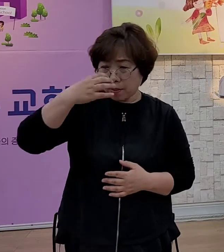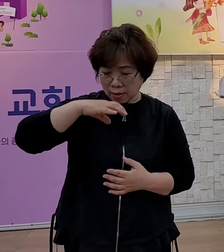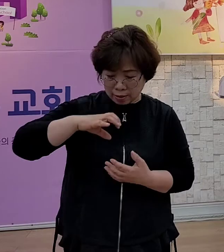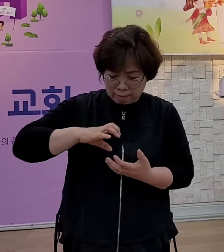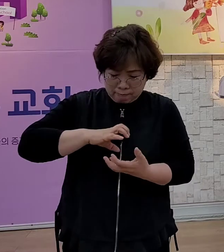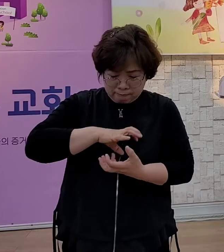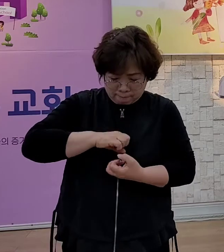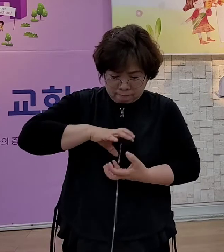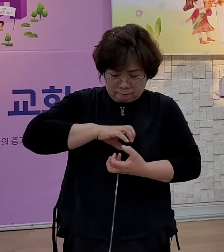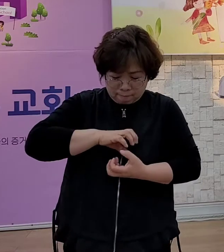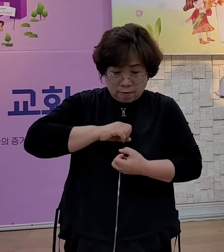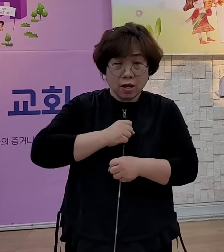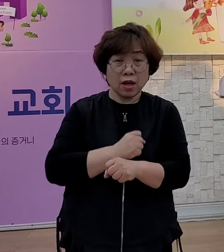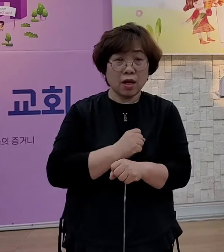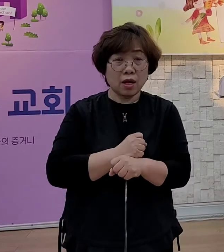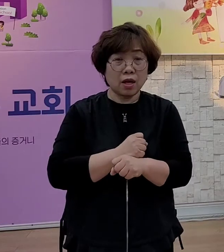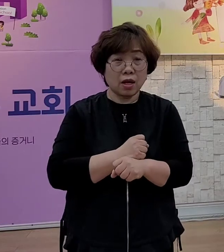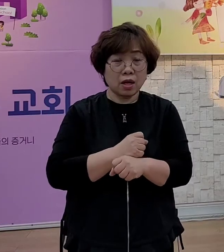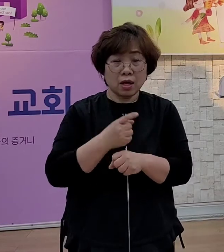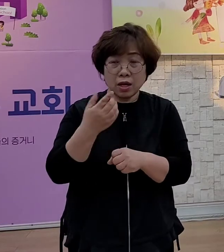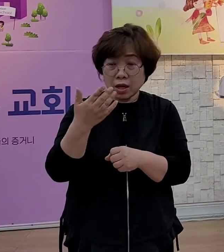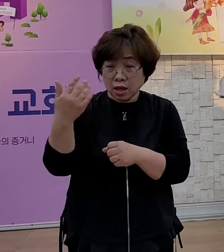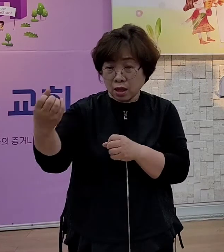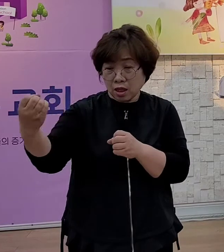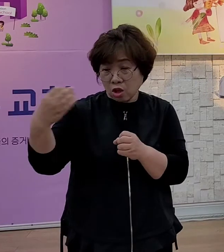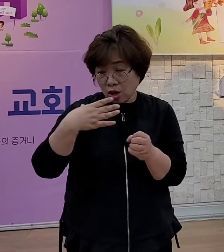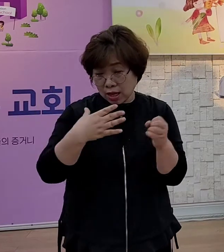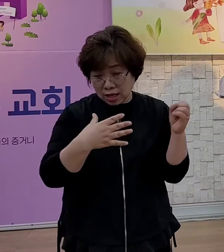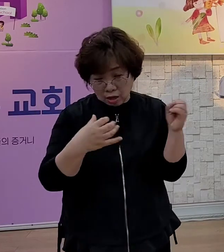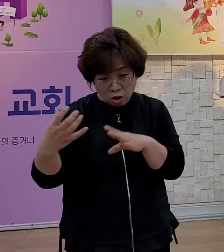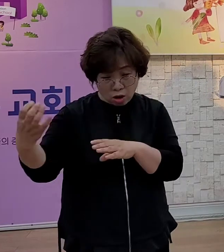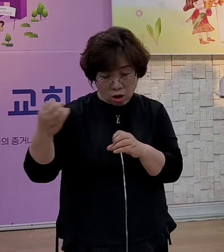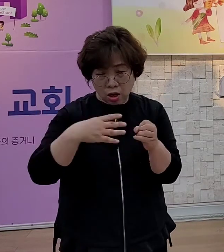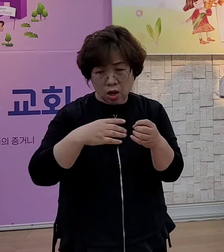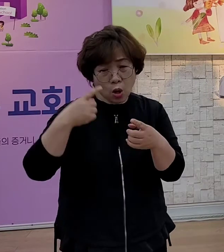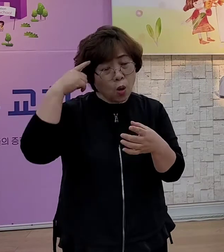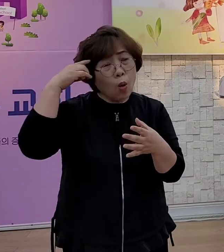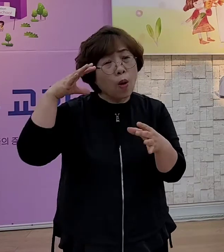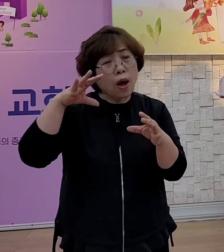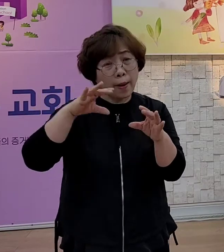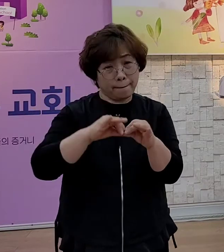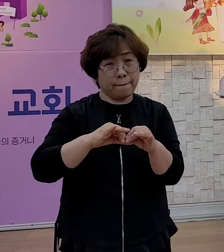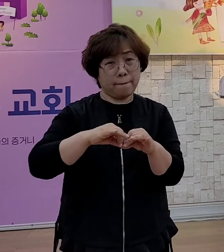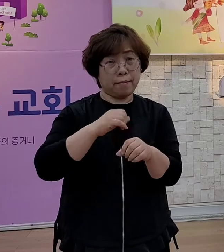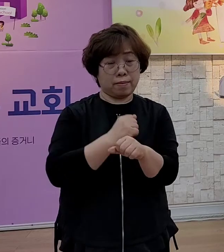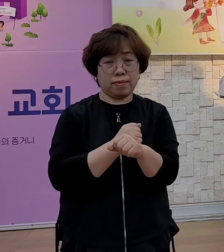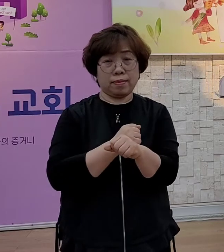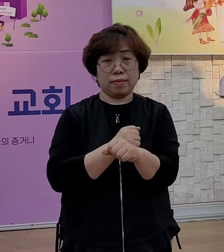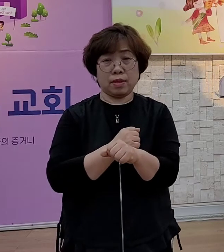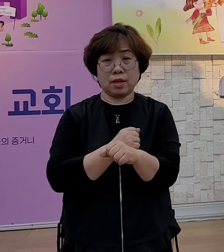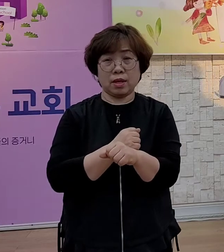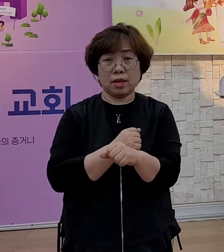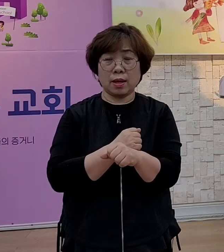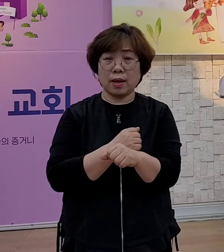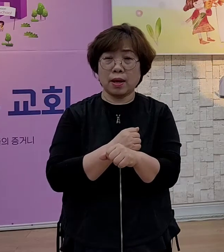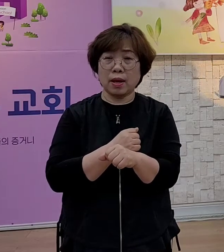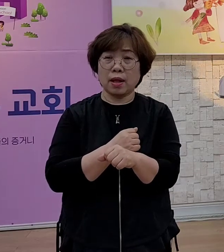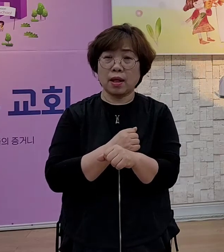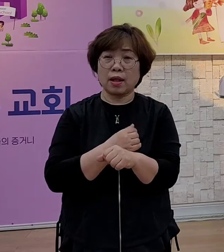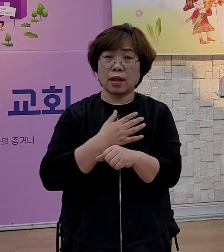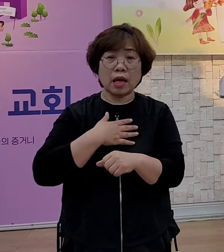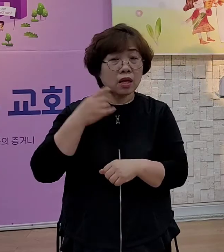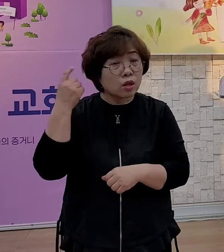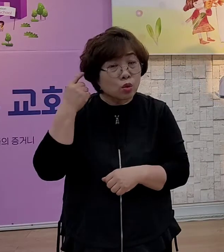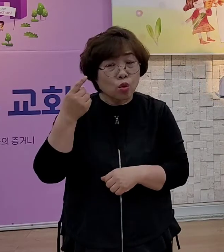그 상대방의 마음과 함께 동화되어가는. 그러니까 말은 상대방이 하지만 나도 그